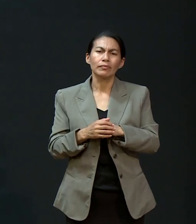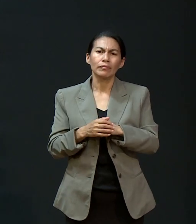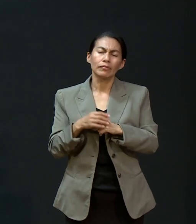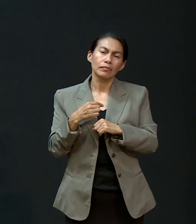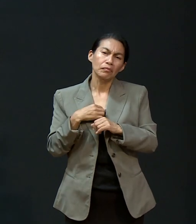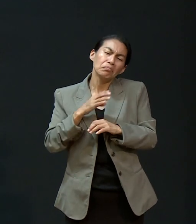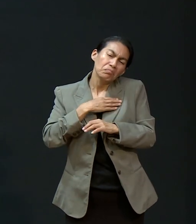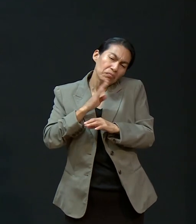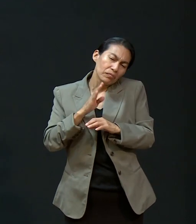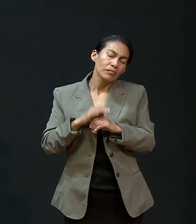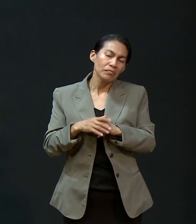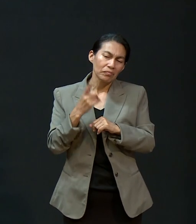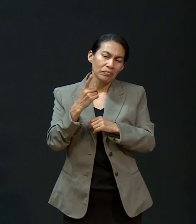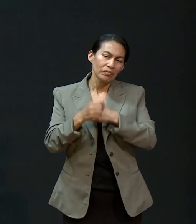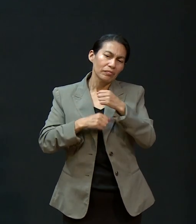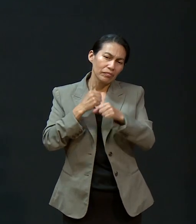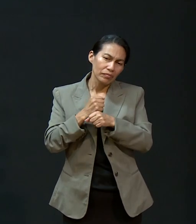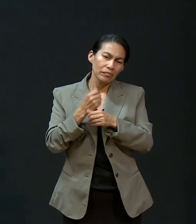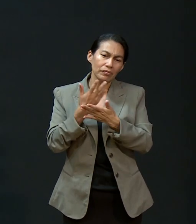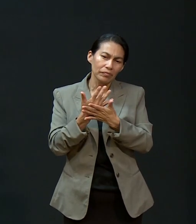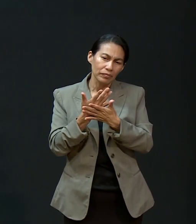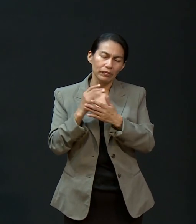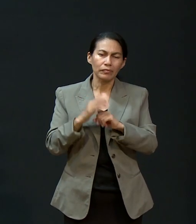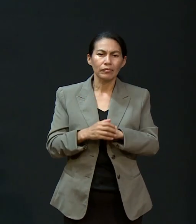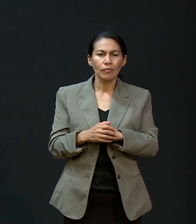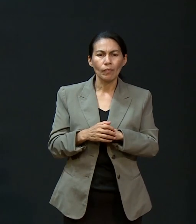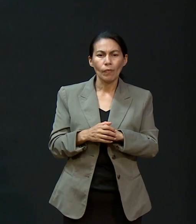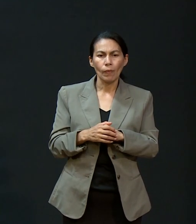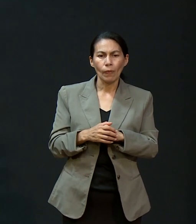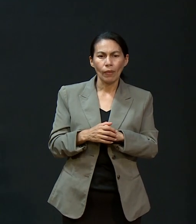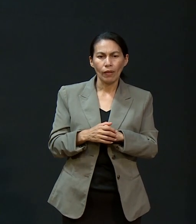Entonces yo tenía esa mentalidad, dije, no, pues me voy a tomar un año.